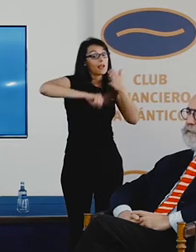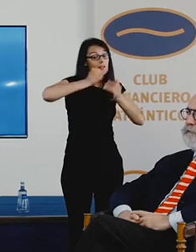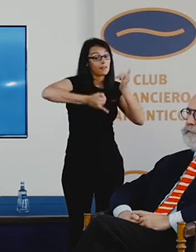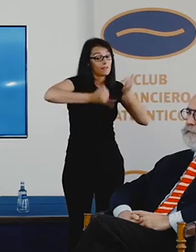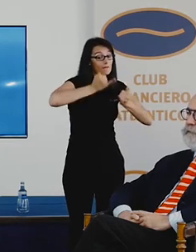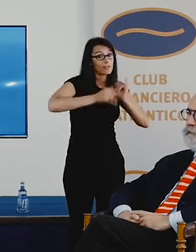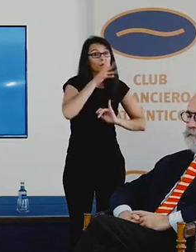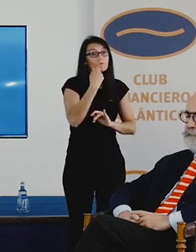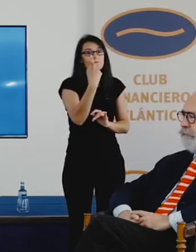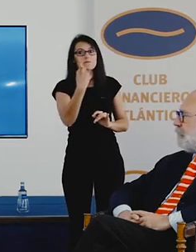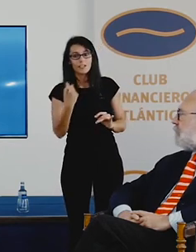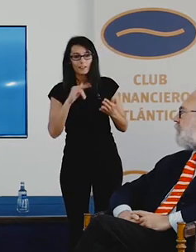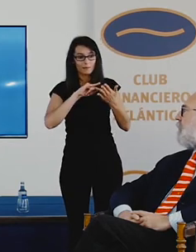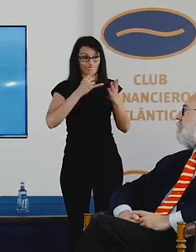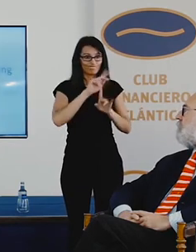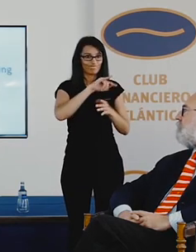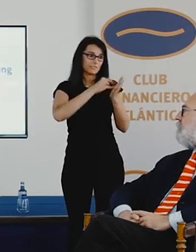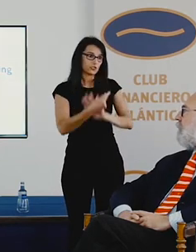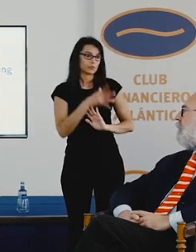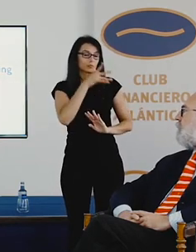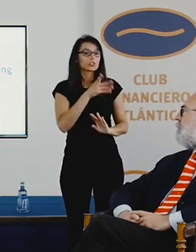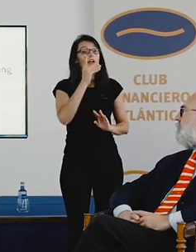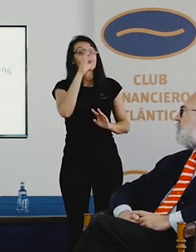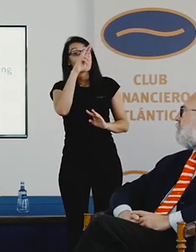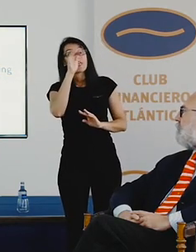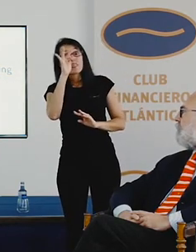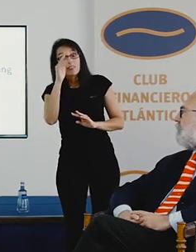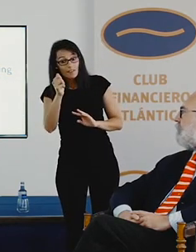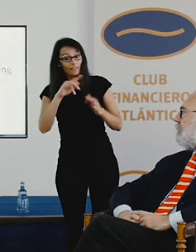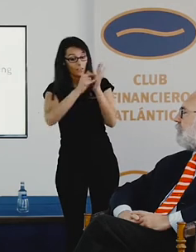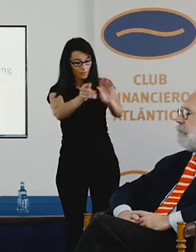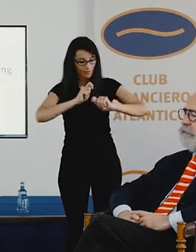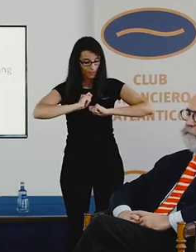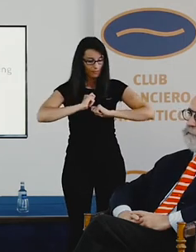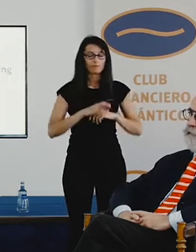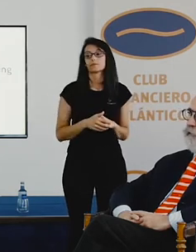de esa tecnología. The Draft nos van a poner esa tecnología.